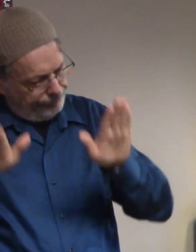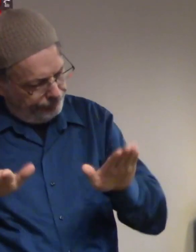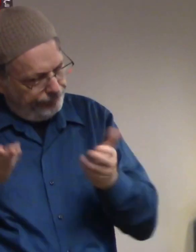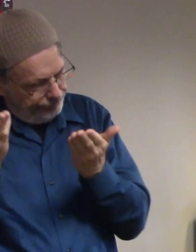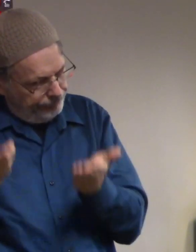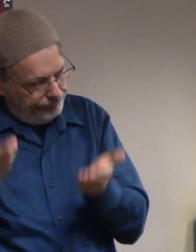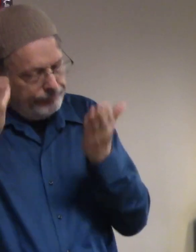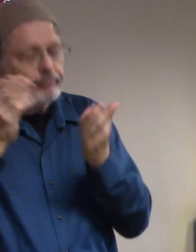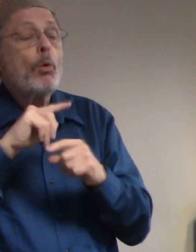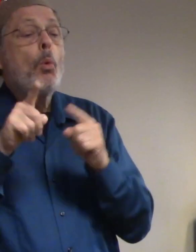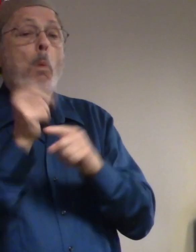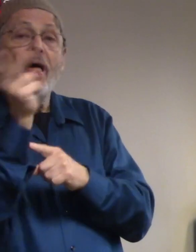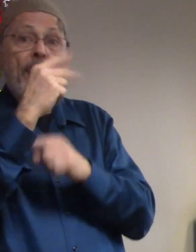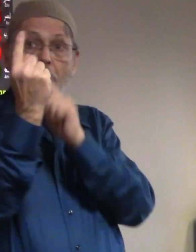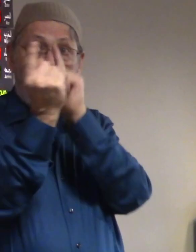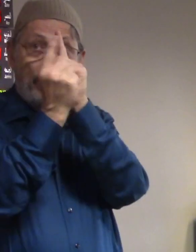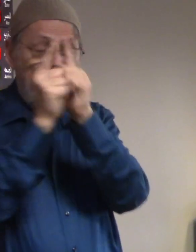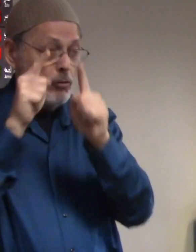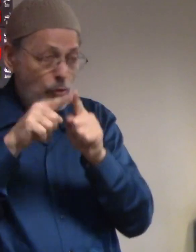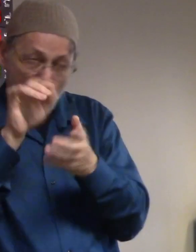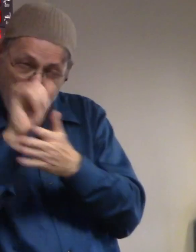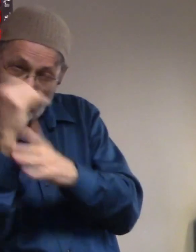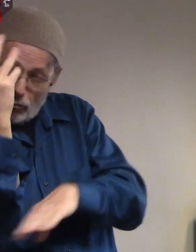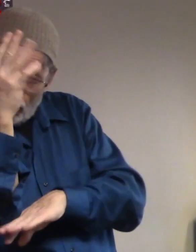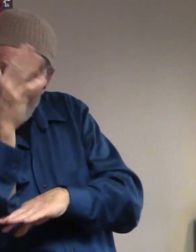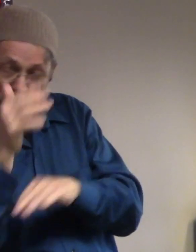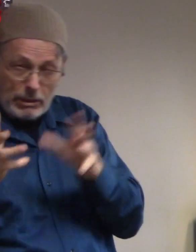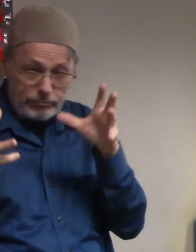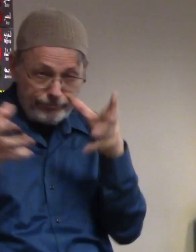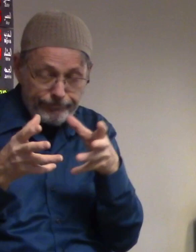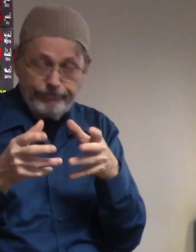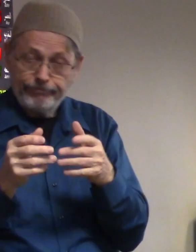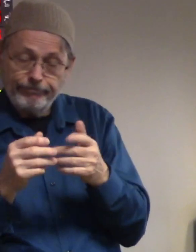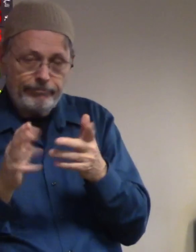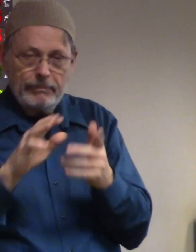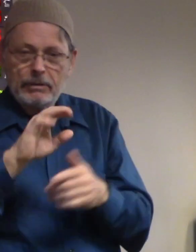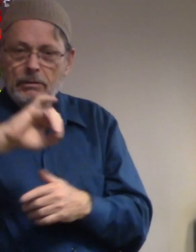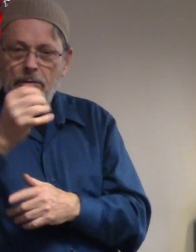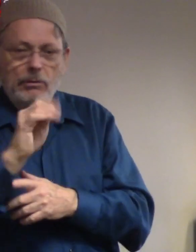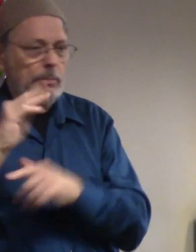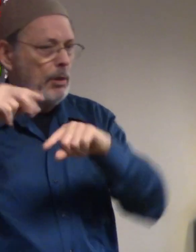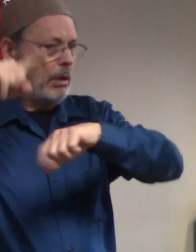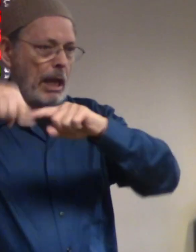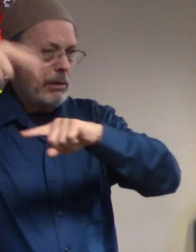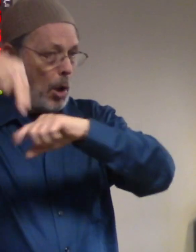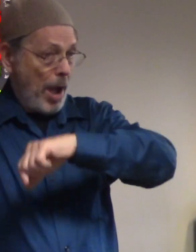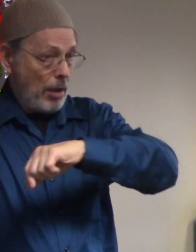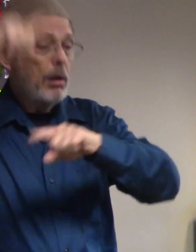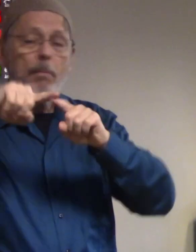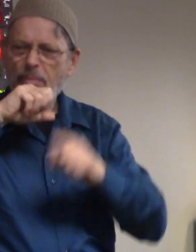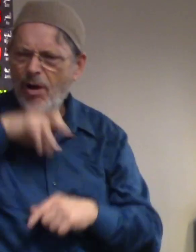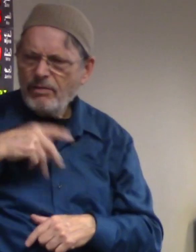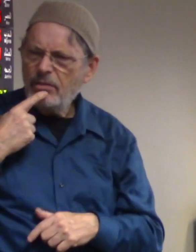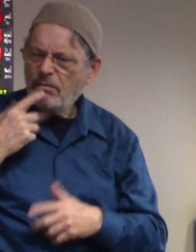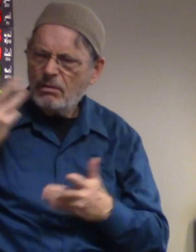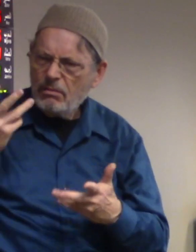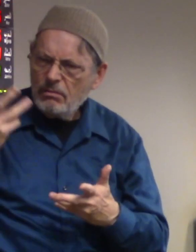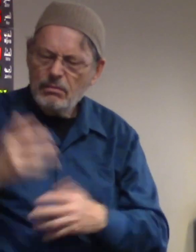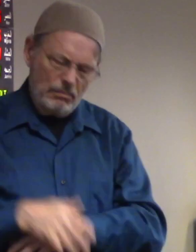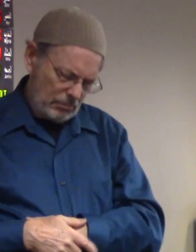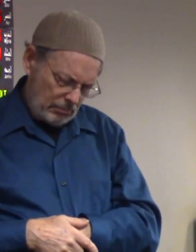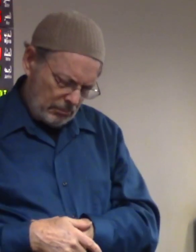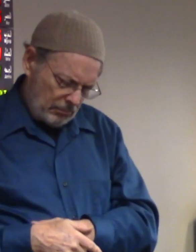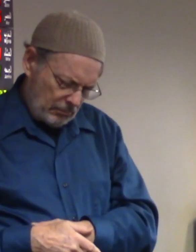wasallam. When they come to the Sidratul Muntaha, Jibreel alayhi salam cannot ascend. And the Prophet sallallahu alayhi wasallam says, أَهُنَاكَ يَتْرُكُ